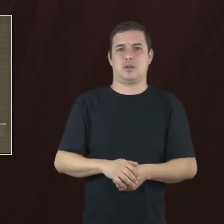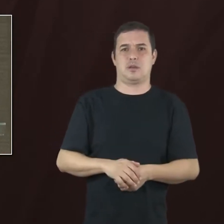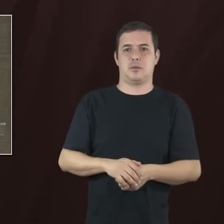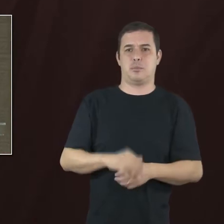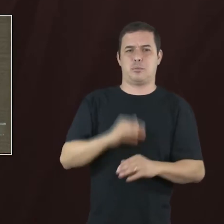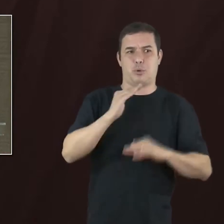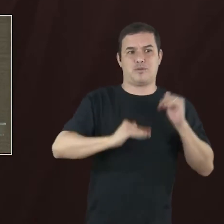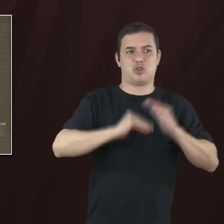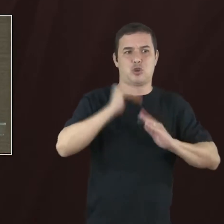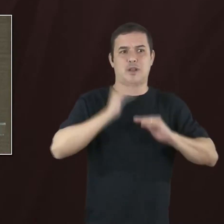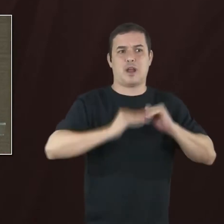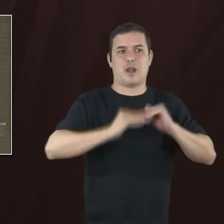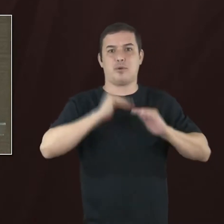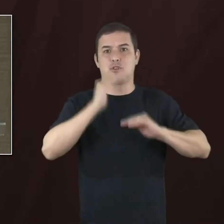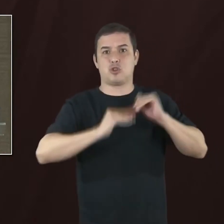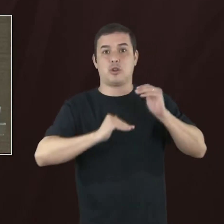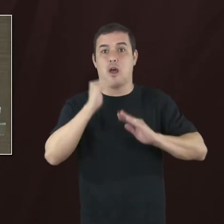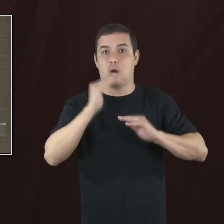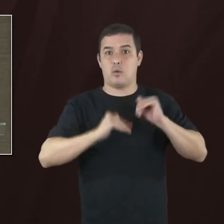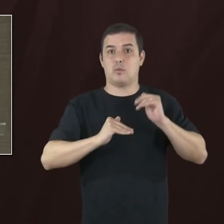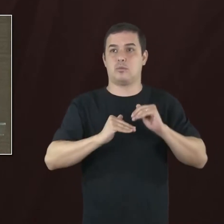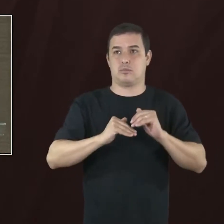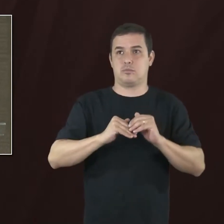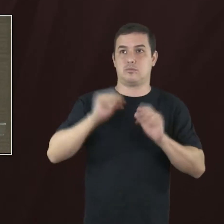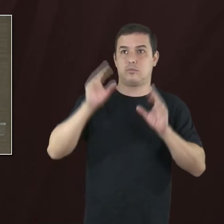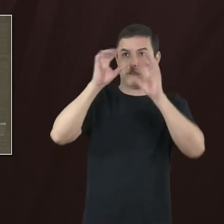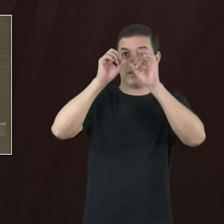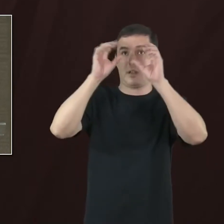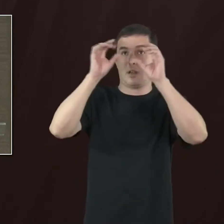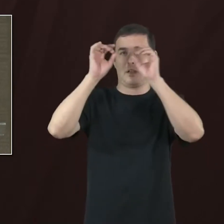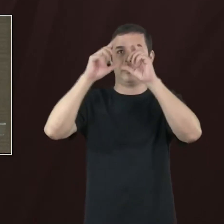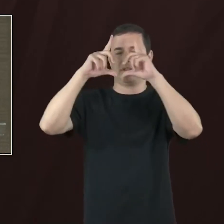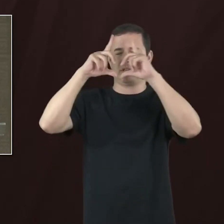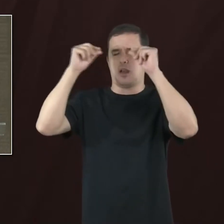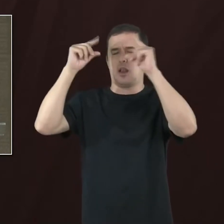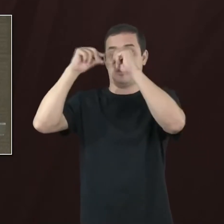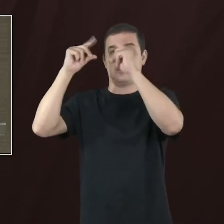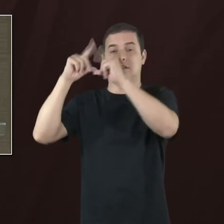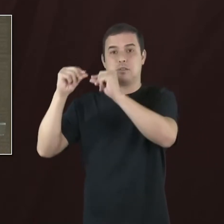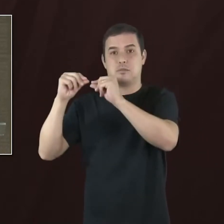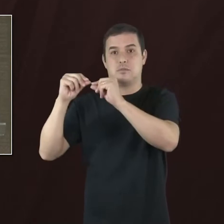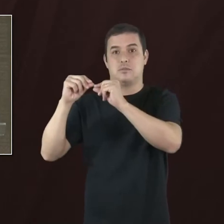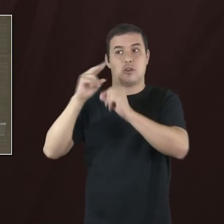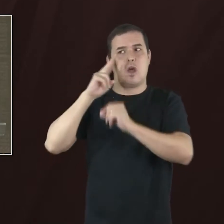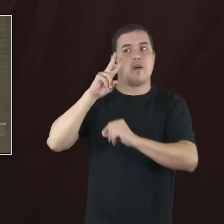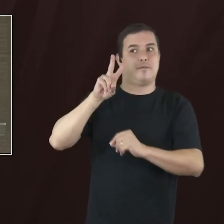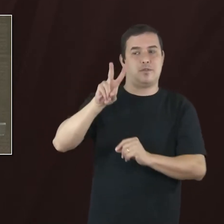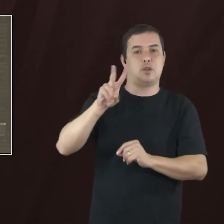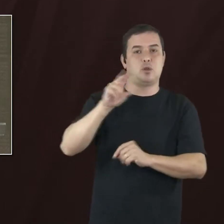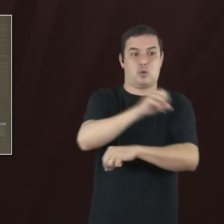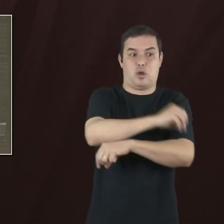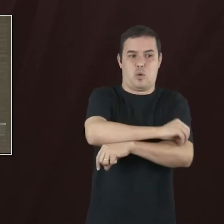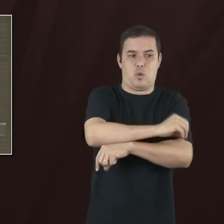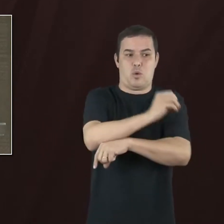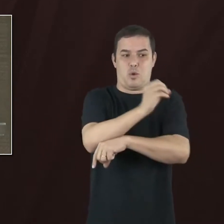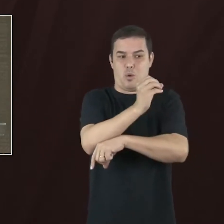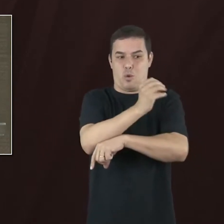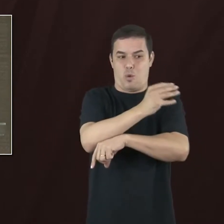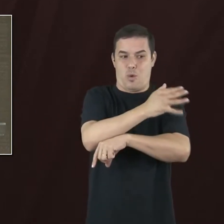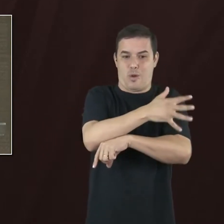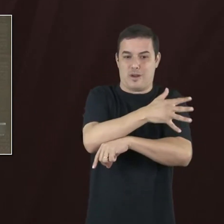os seus telescópios, estão analisando as estrelas, estão vendo que a aurora